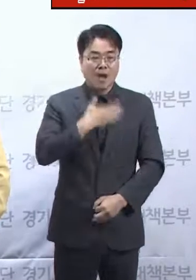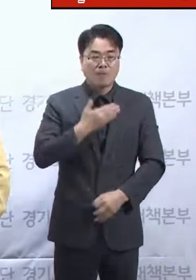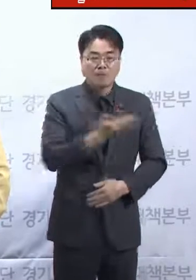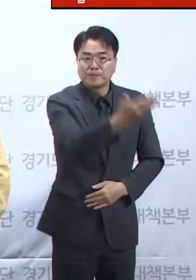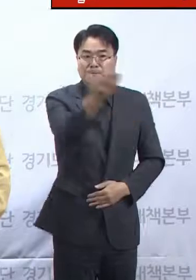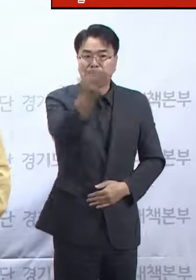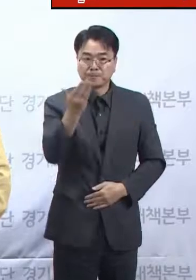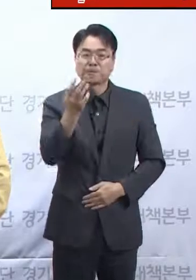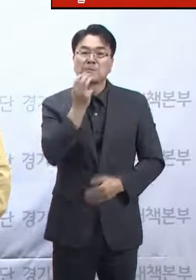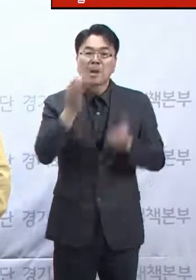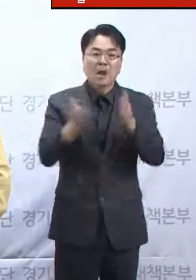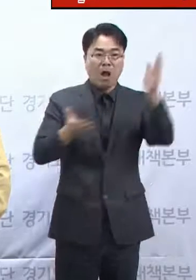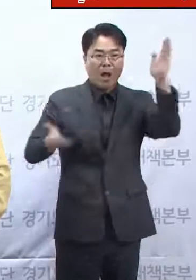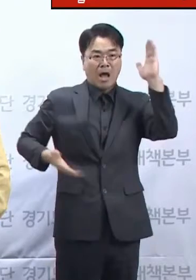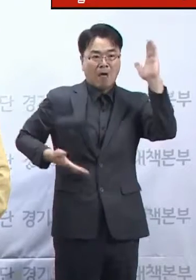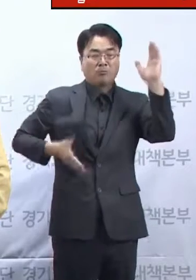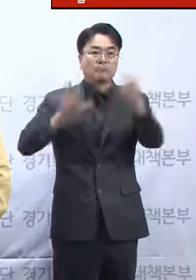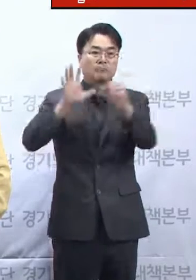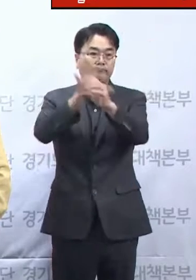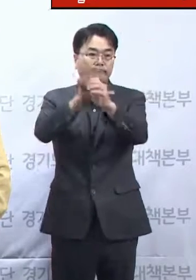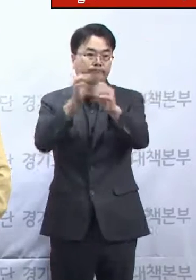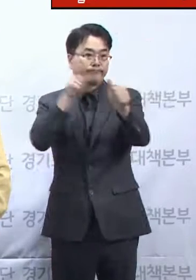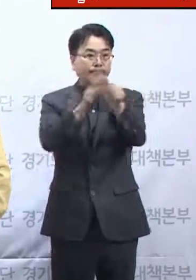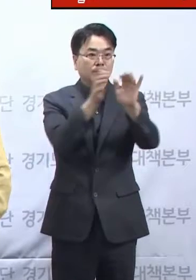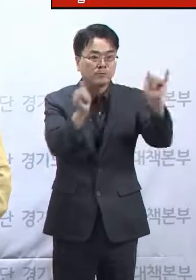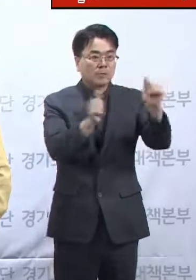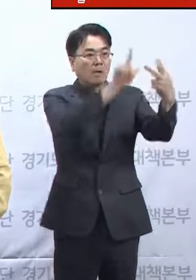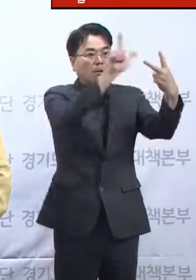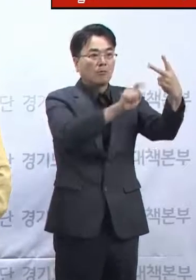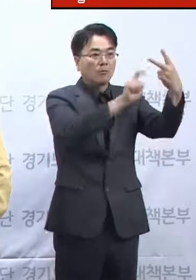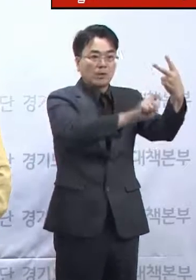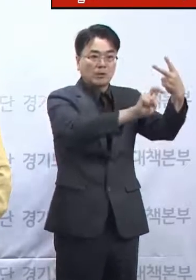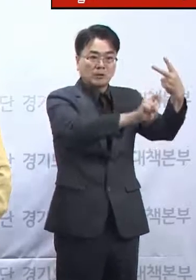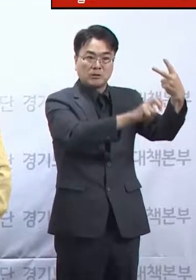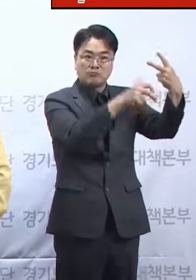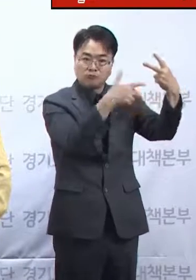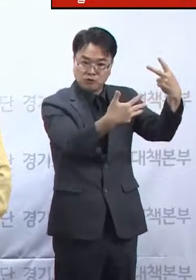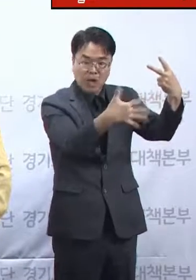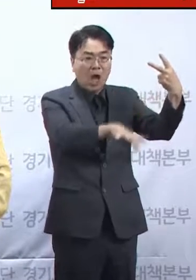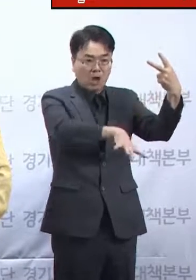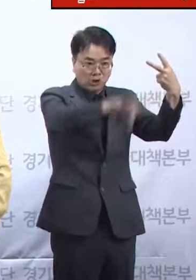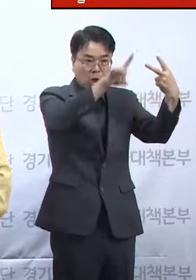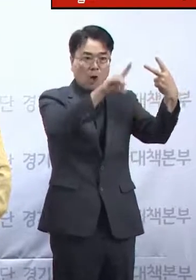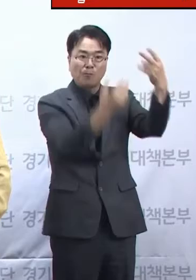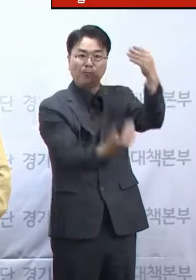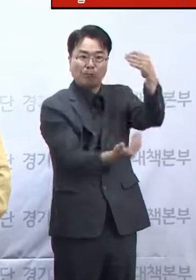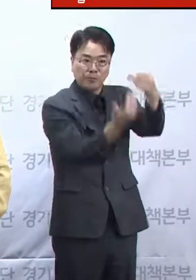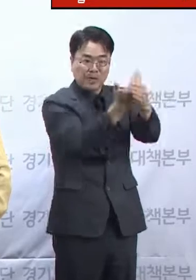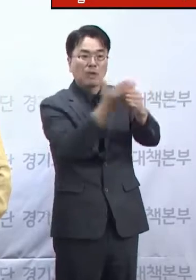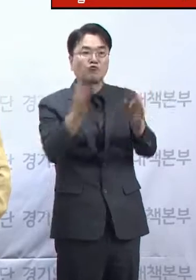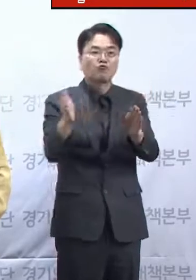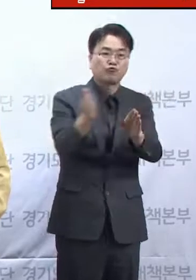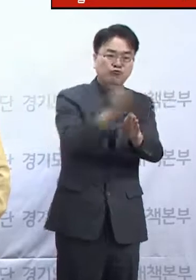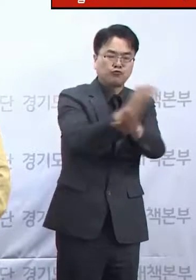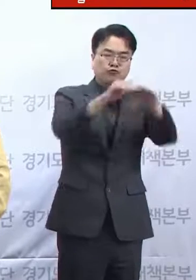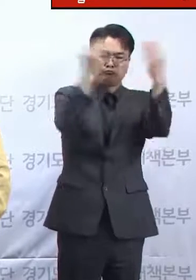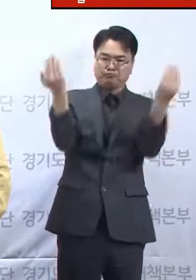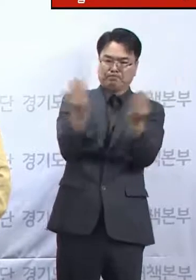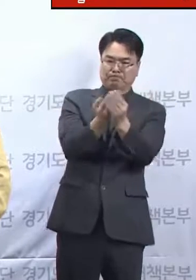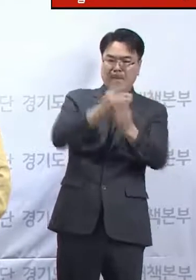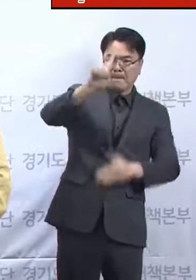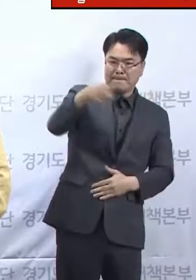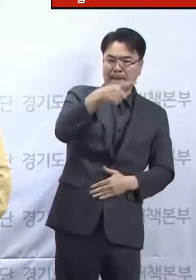경기도 학생의 확진자는 지난 2월 19일에 첫 확진자가 나온 이래 총